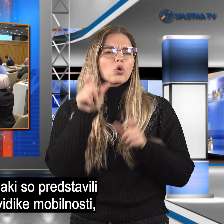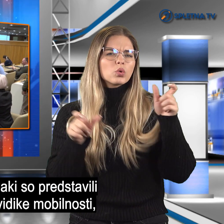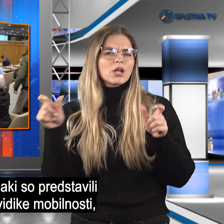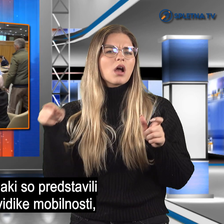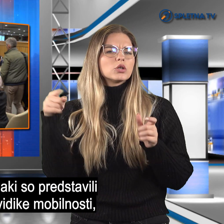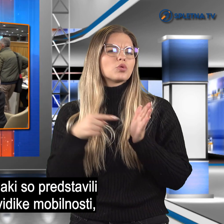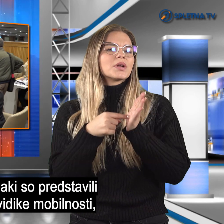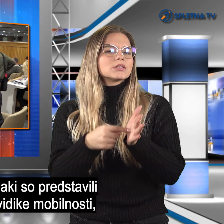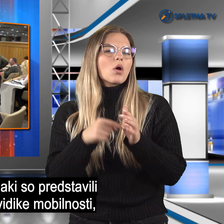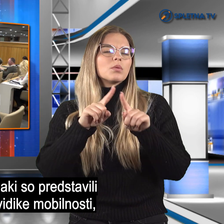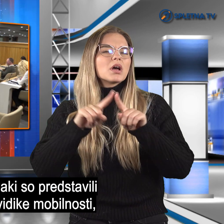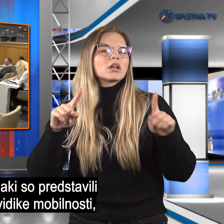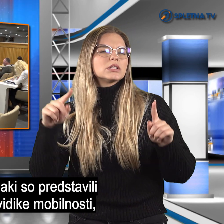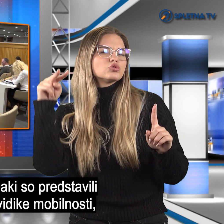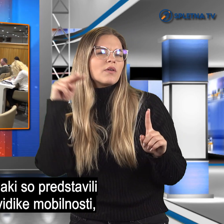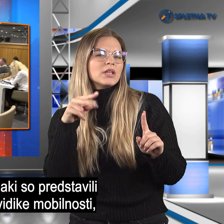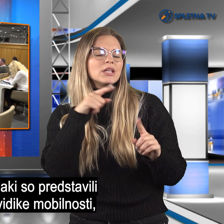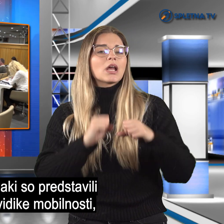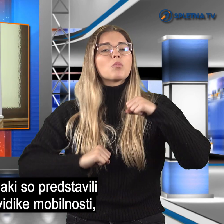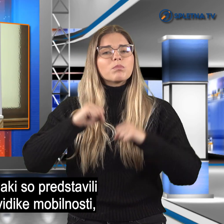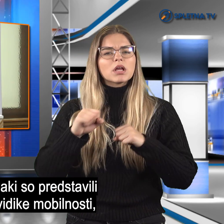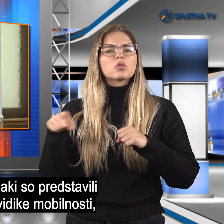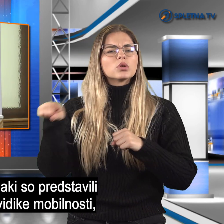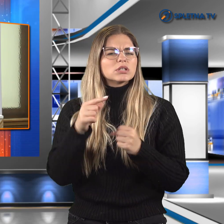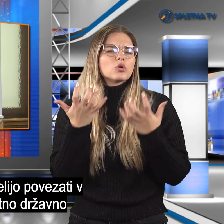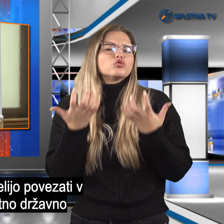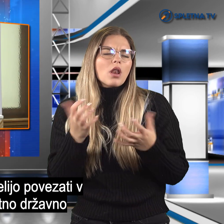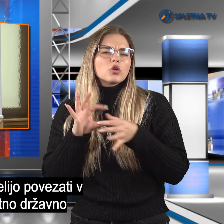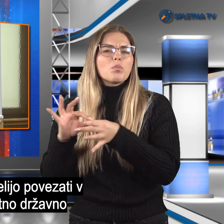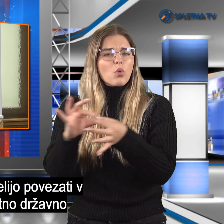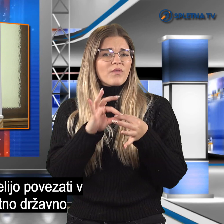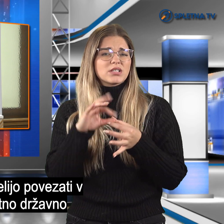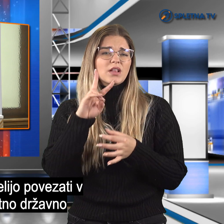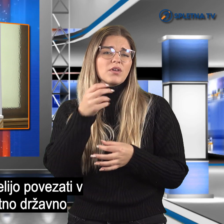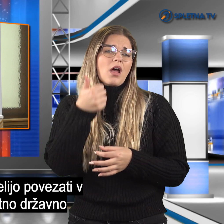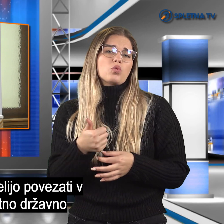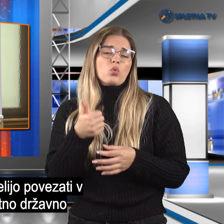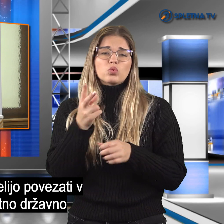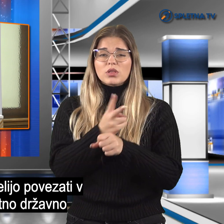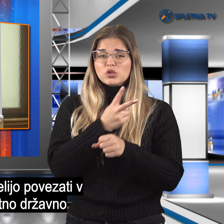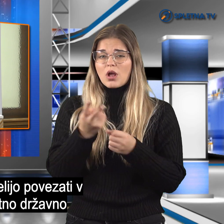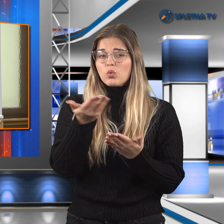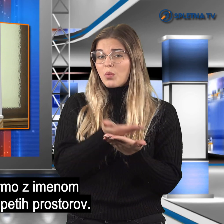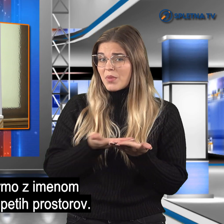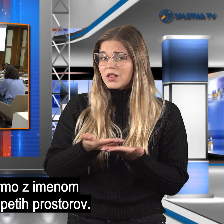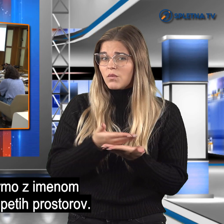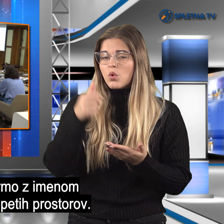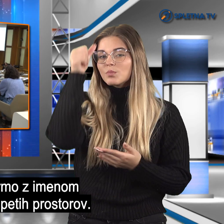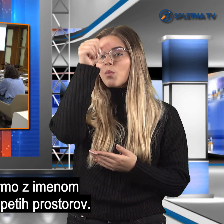Strokovnjaki so predstavili različne vidike mobilnosti, ki jih želijo povezati v enotno državno platformo z imenom